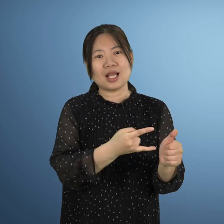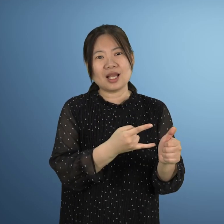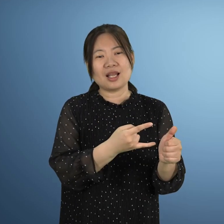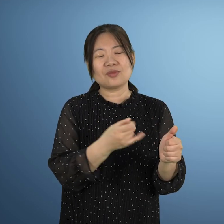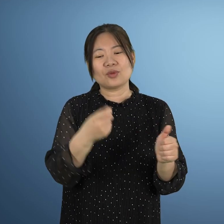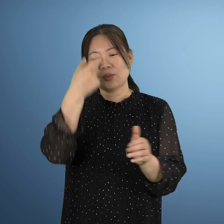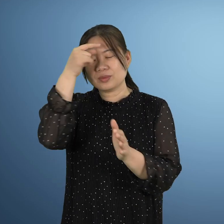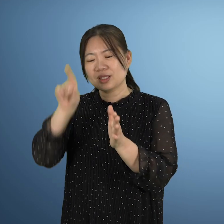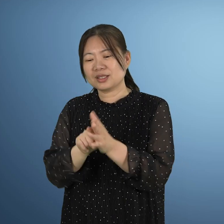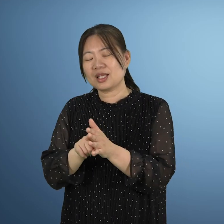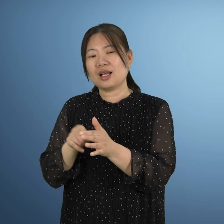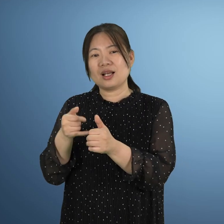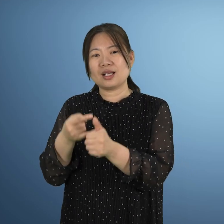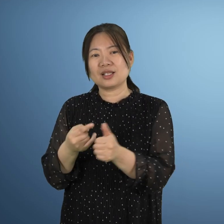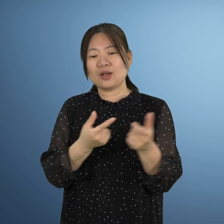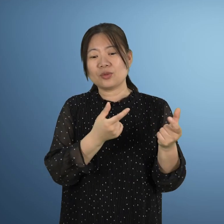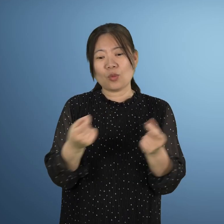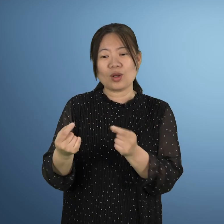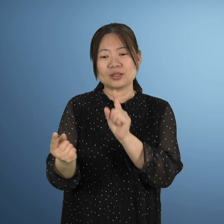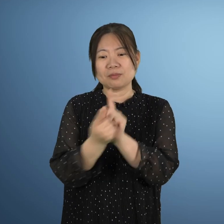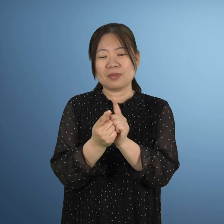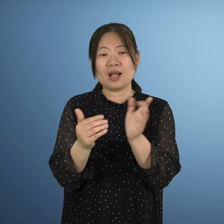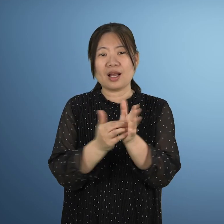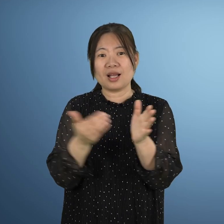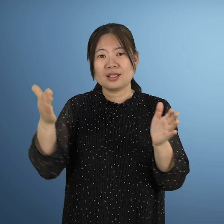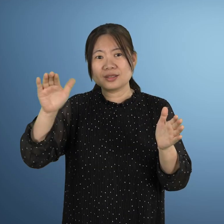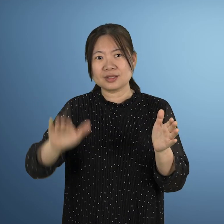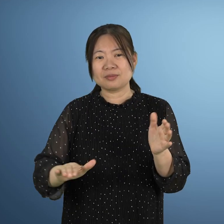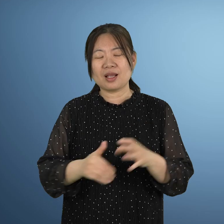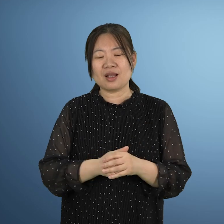비기독교인들에게나 기독교인들에게나 똑같이 임했지만